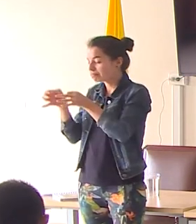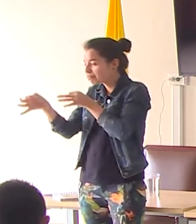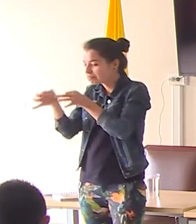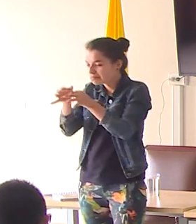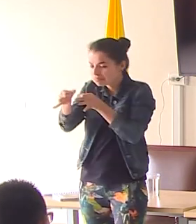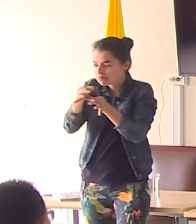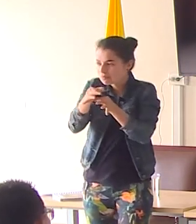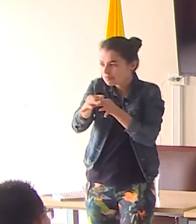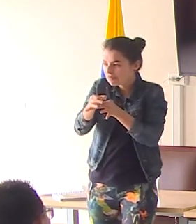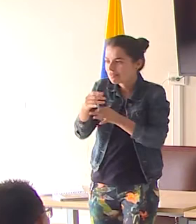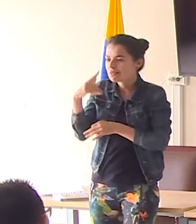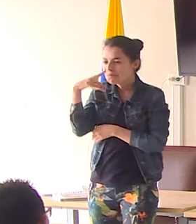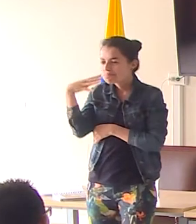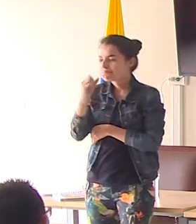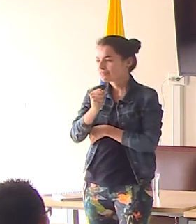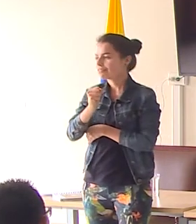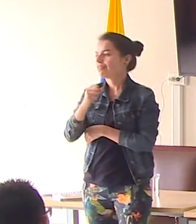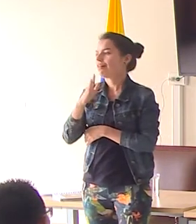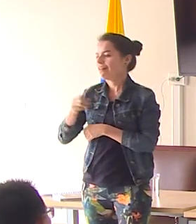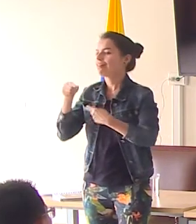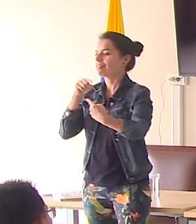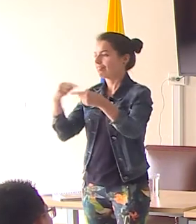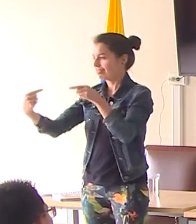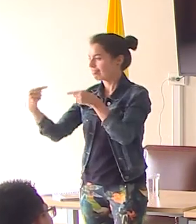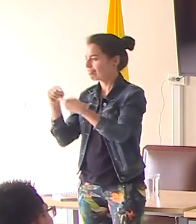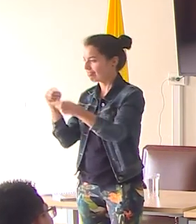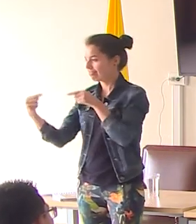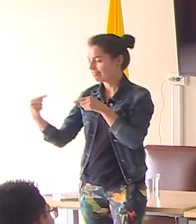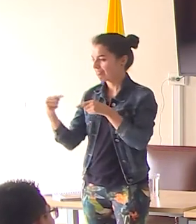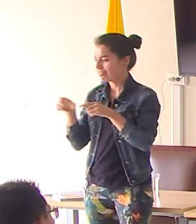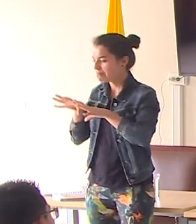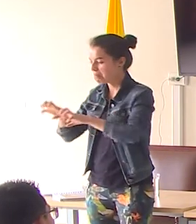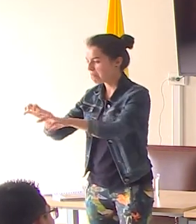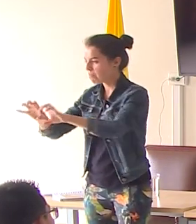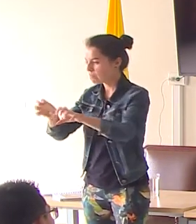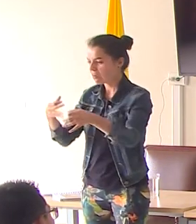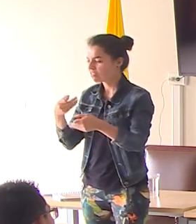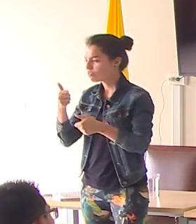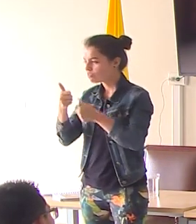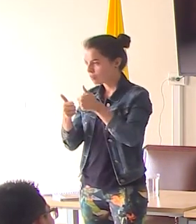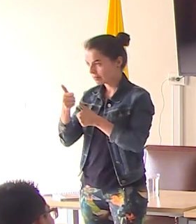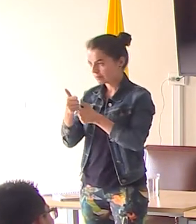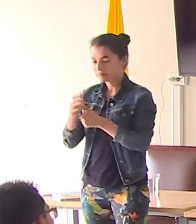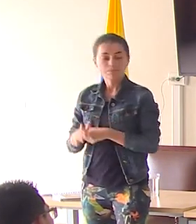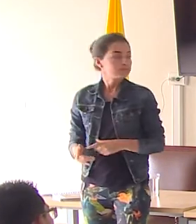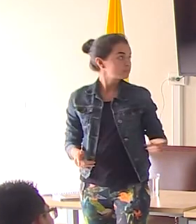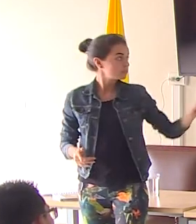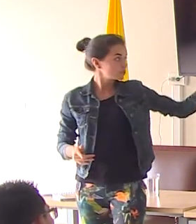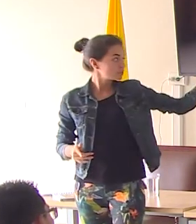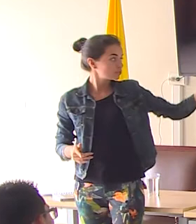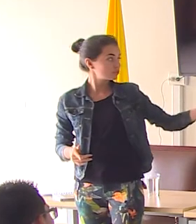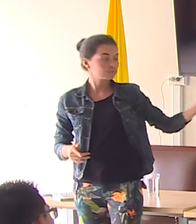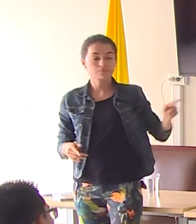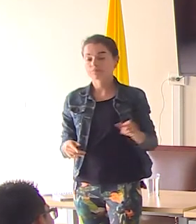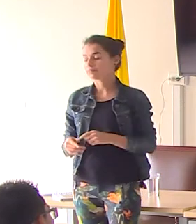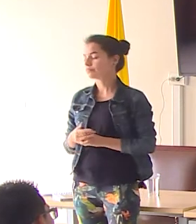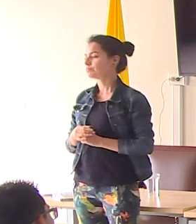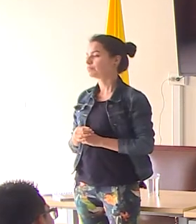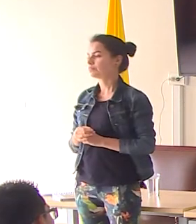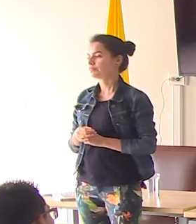donde puede empezaron a identificar conflictividad es estos son los suelos industriales que están reglamentados en el marco de los post